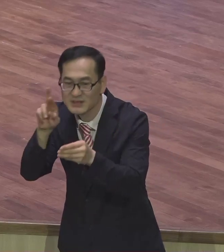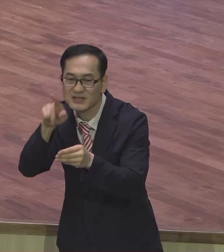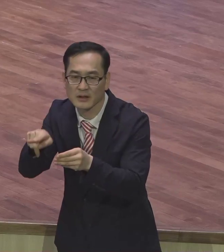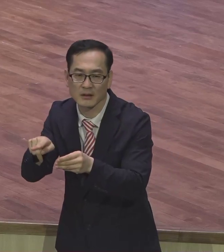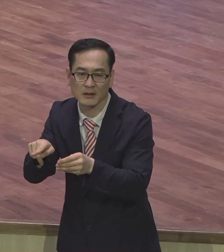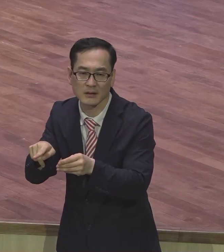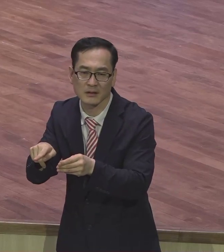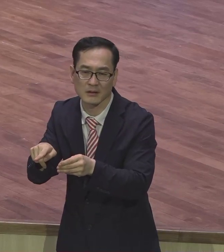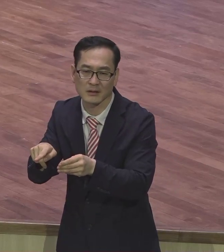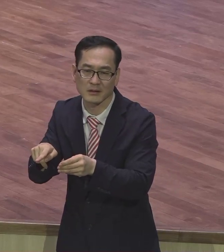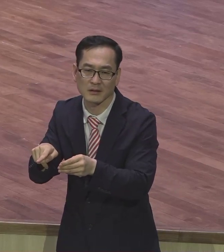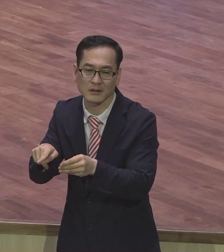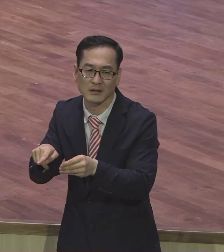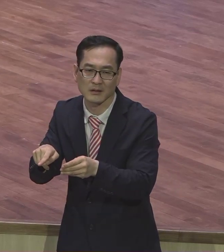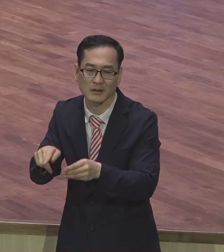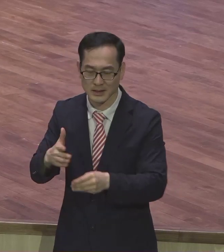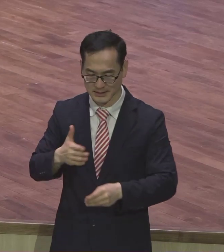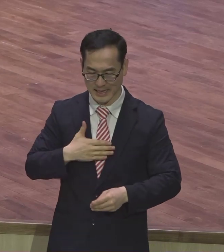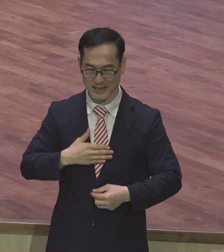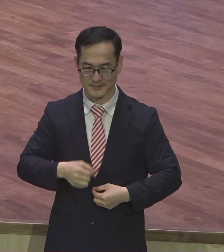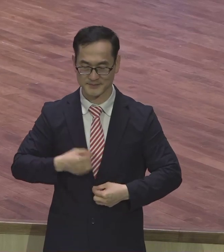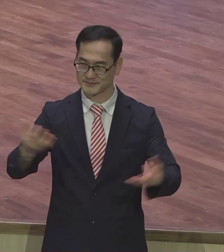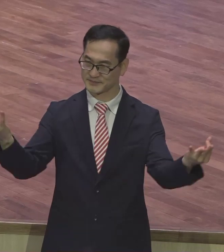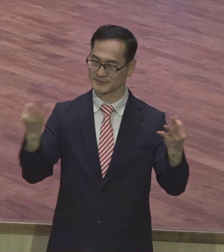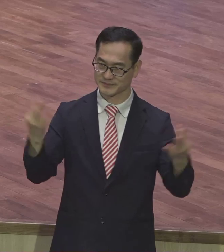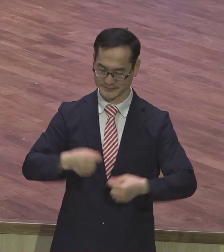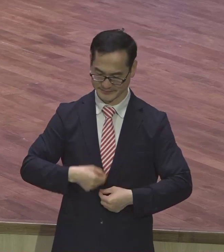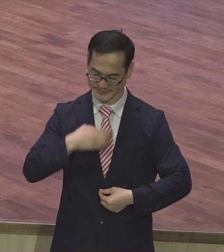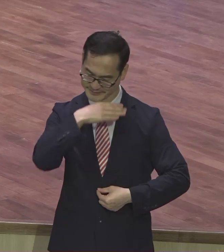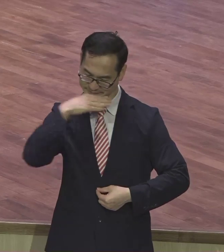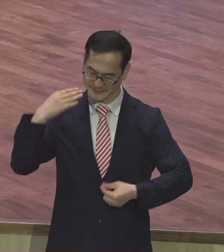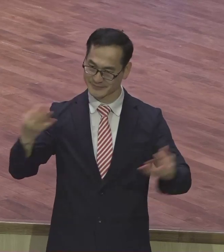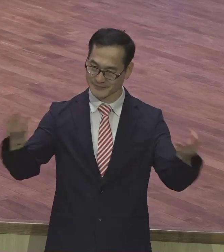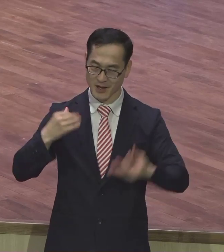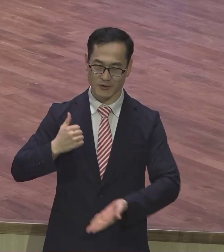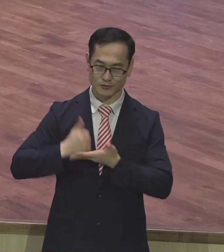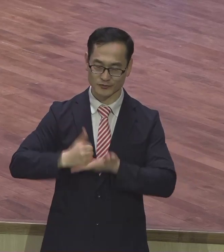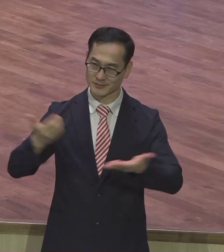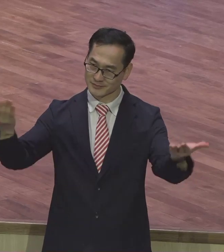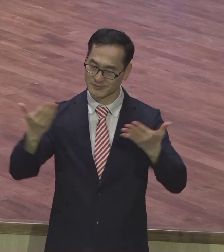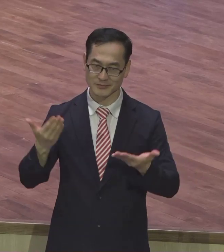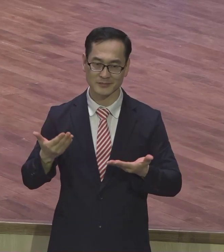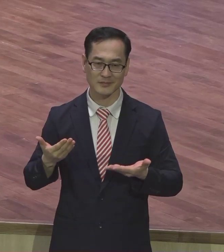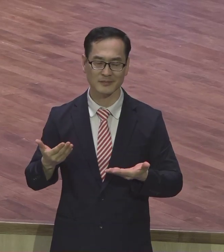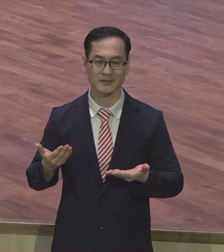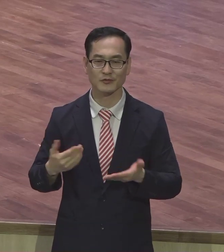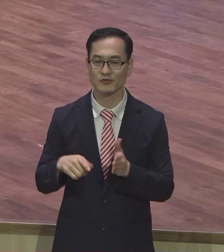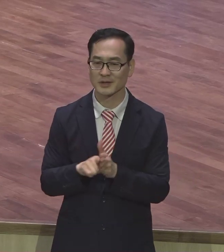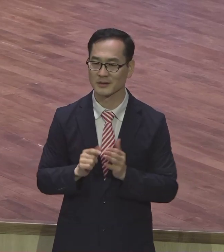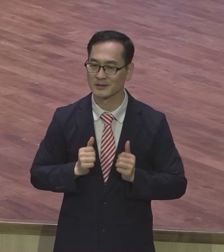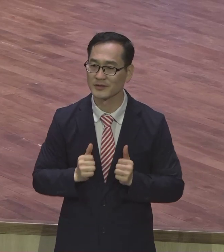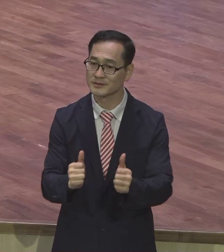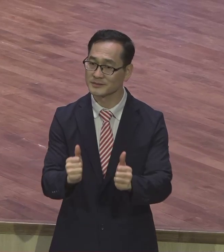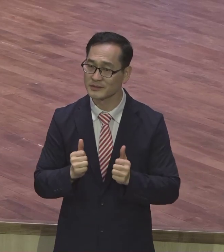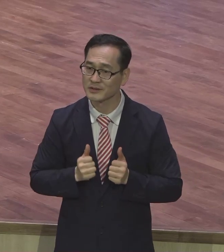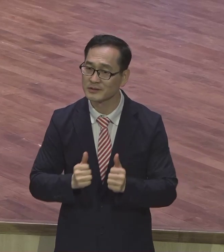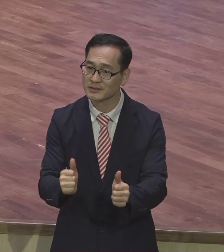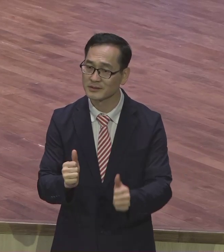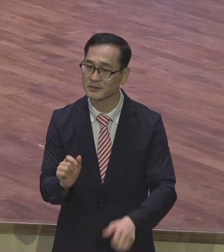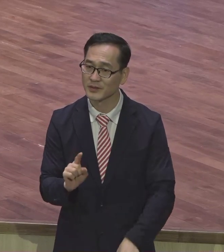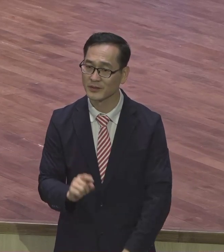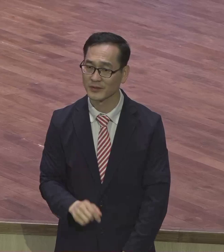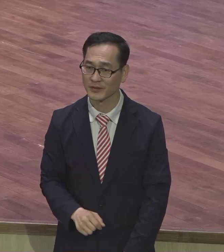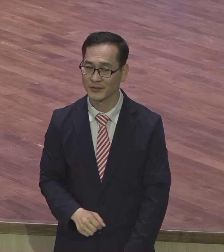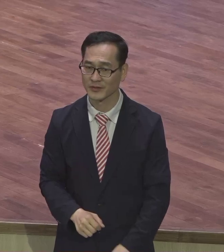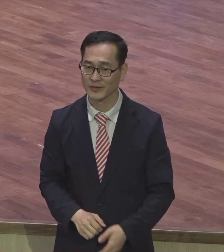자기 자기 의의를 이루기 위한 열심 여러분 불신자들을 보면서 성공했다